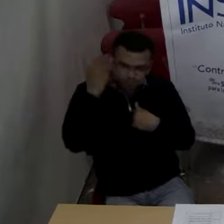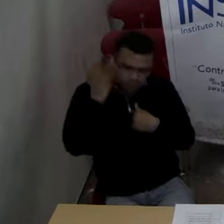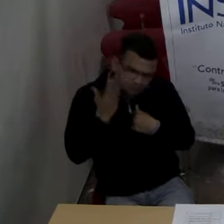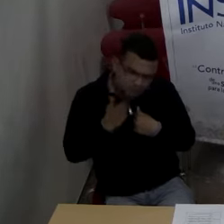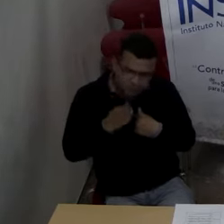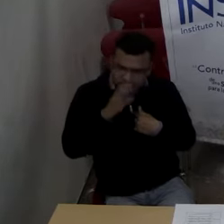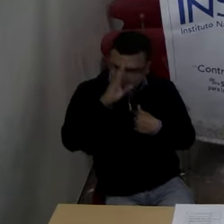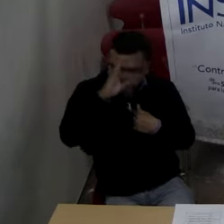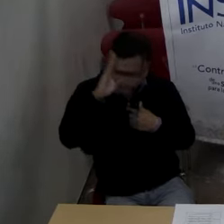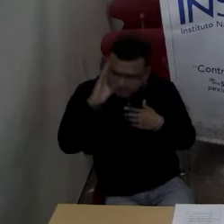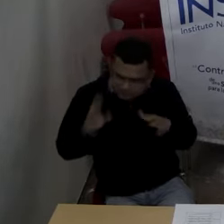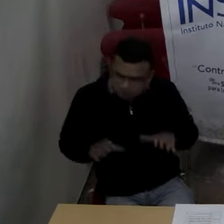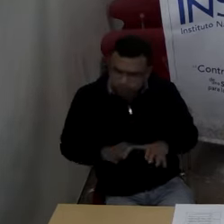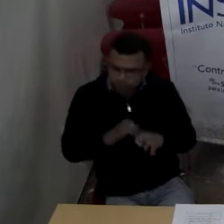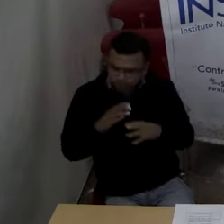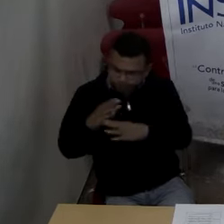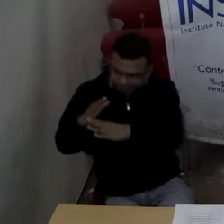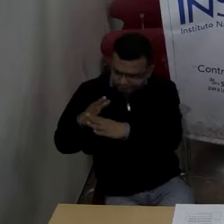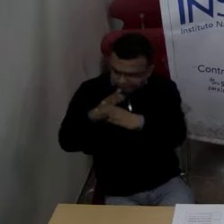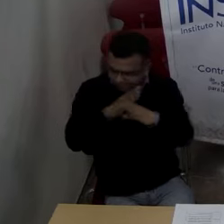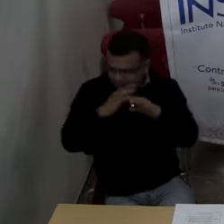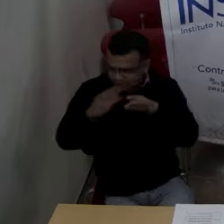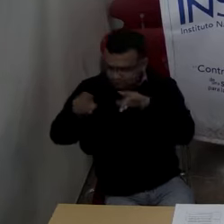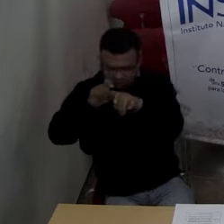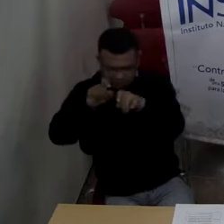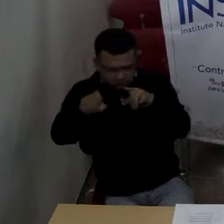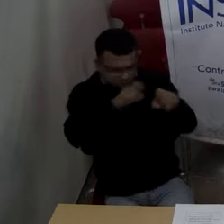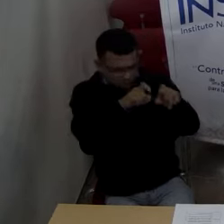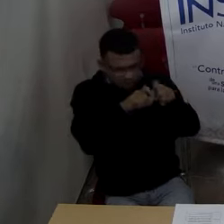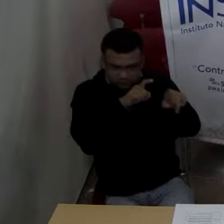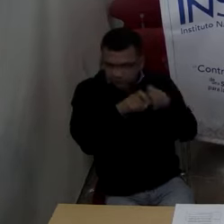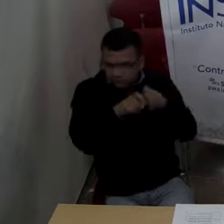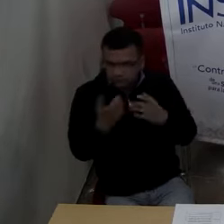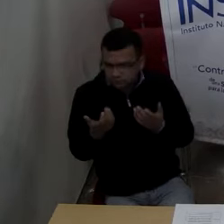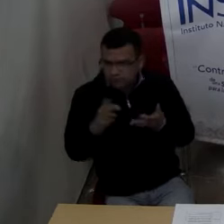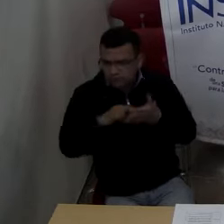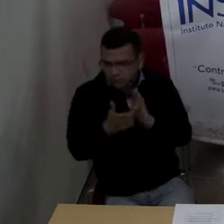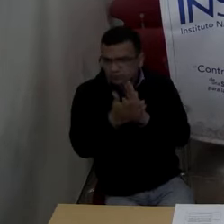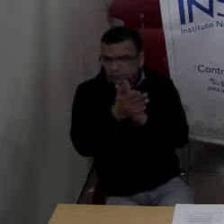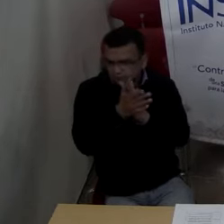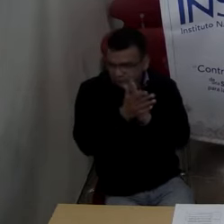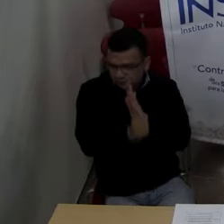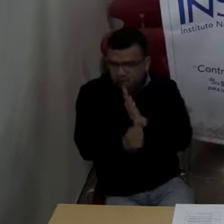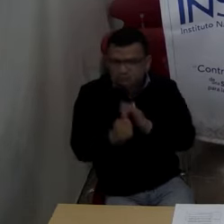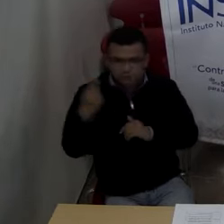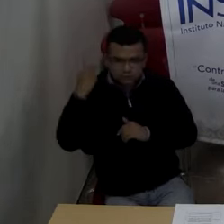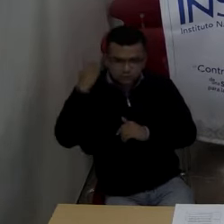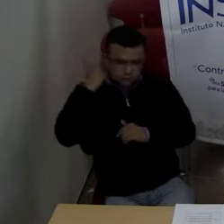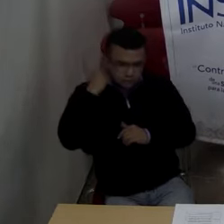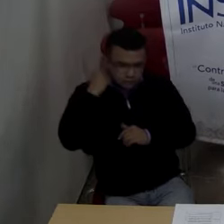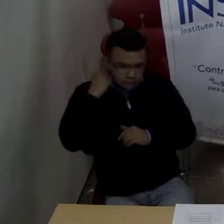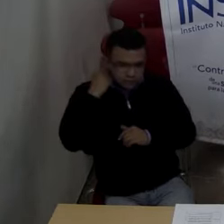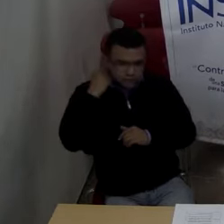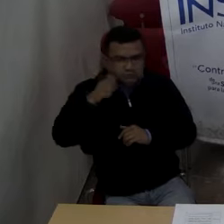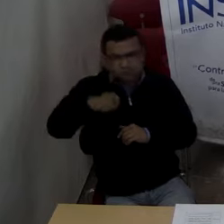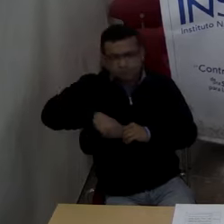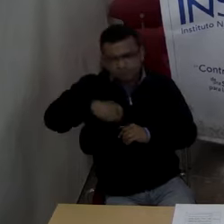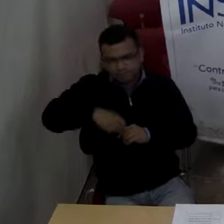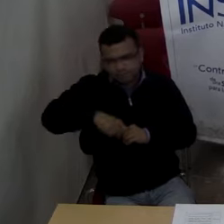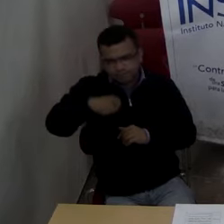estas conductas protectoras, vamos a conservar las habilidades auditivas necesarias para